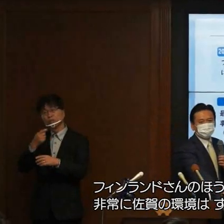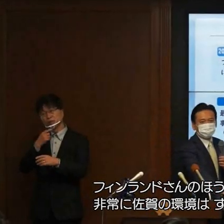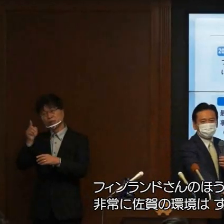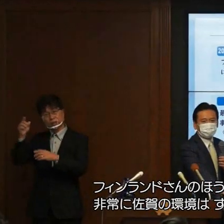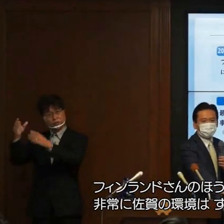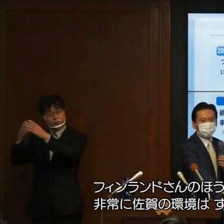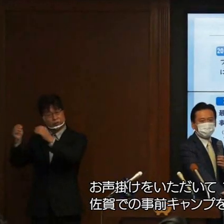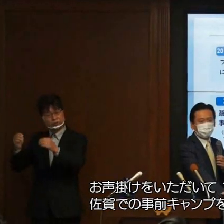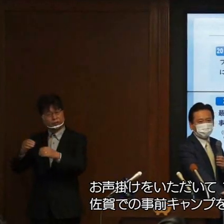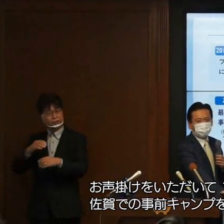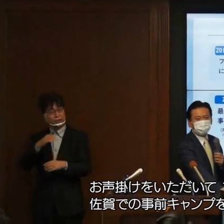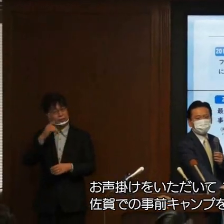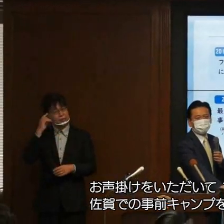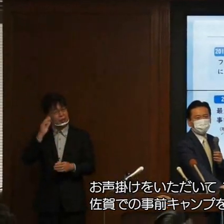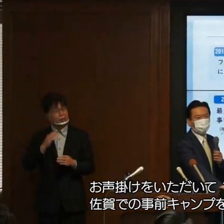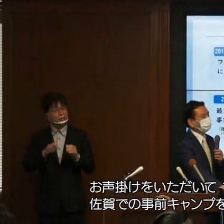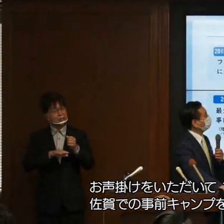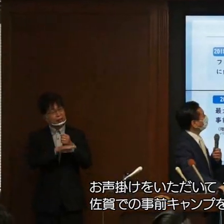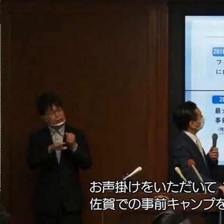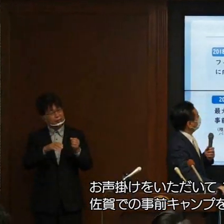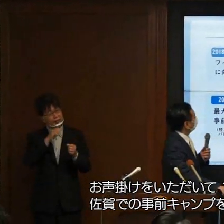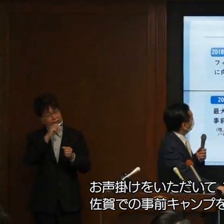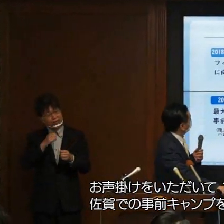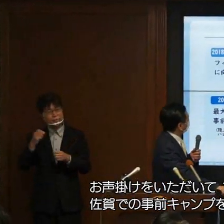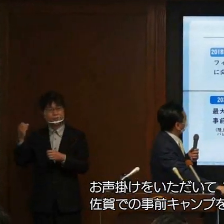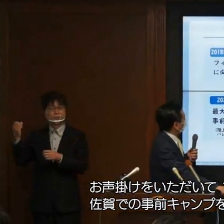晴らしいということでお声掛けをいただいて、